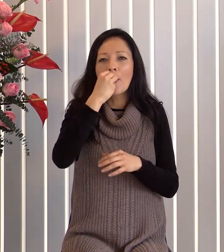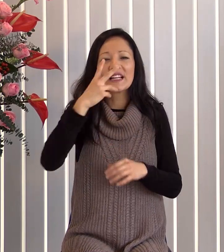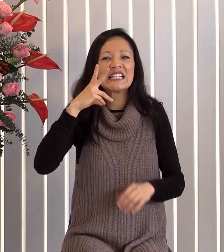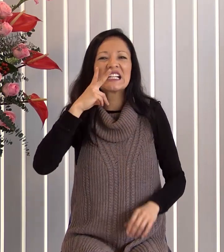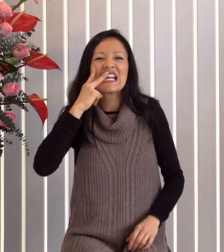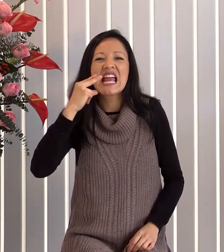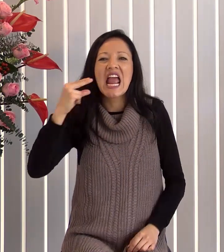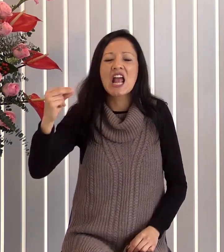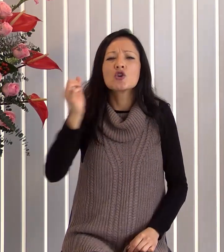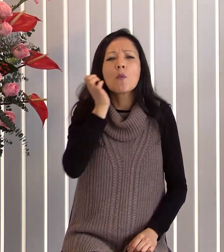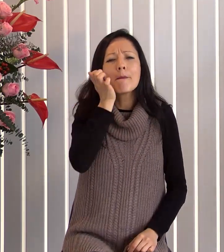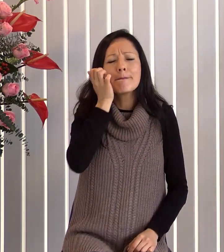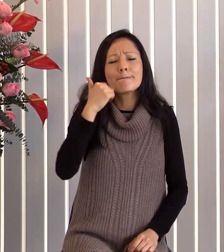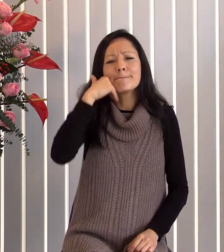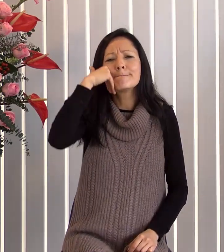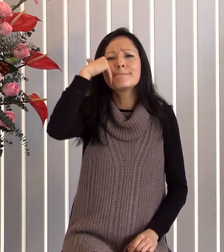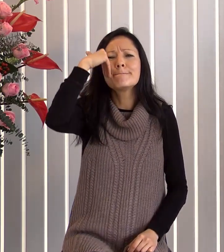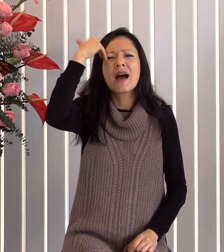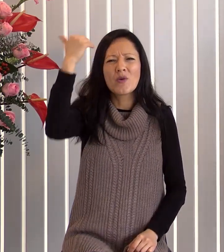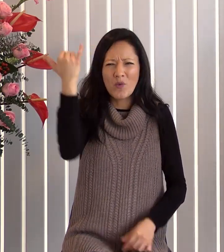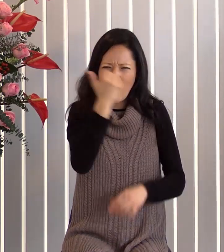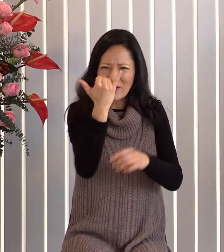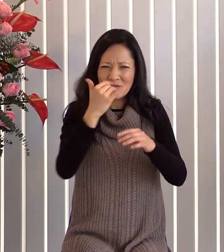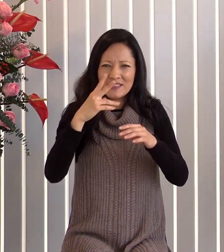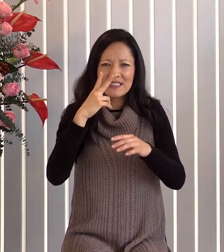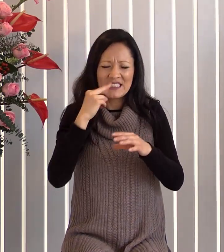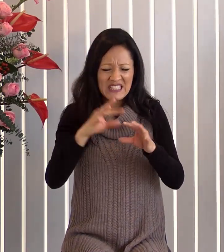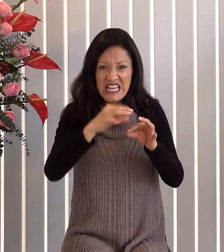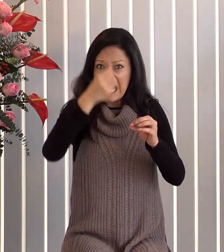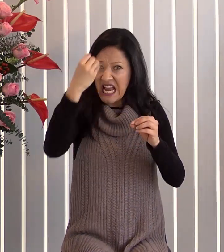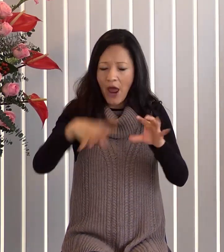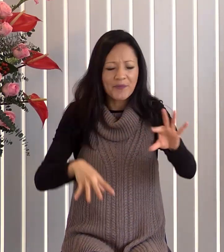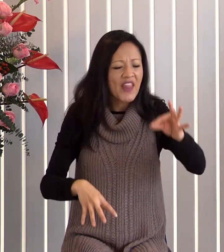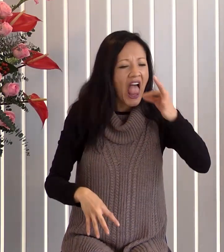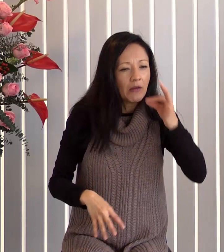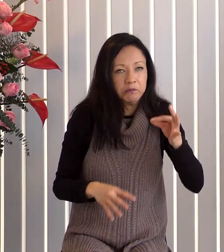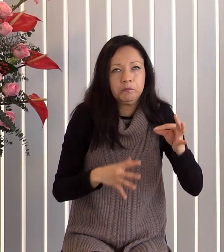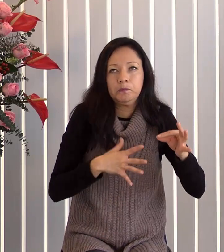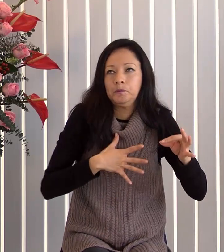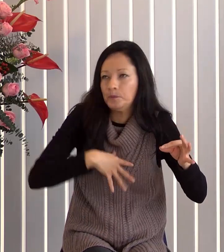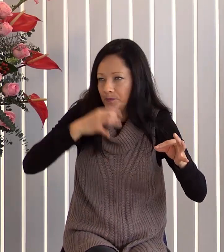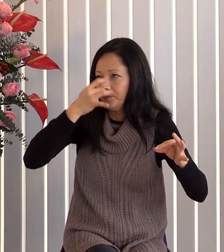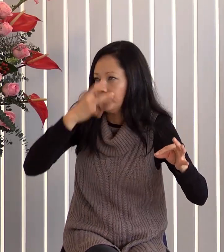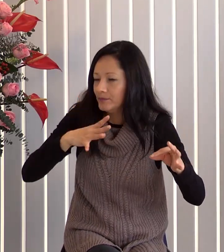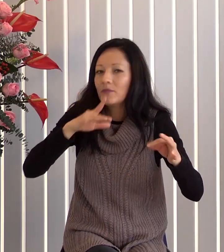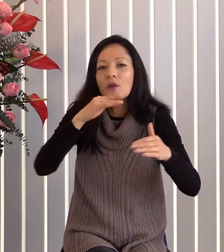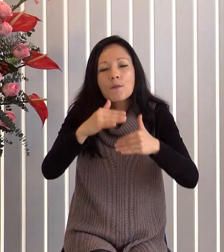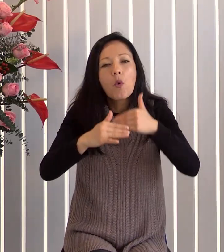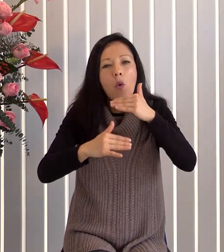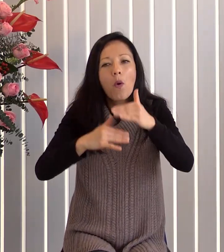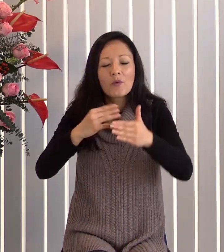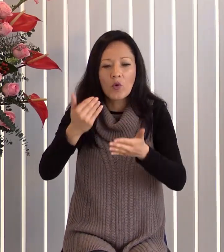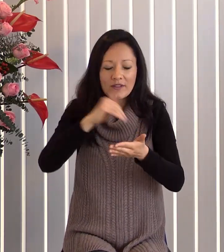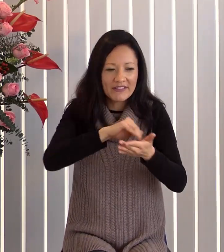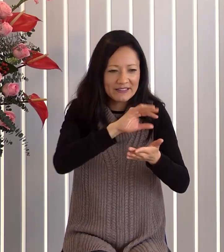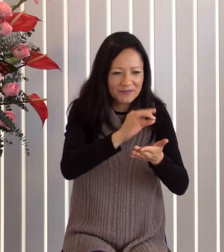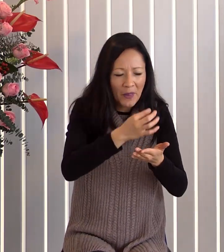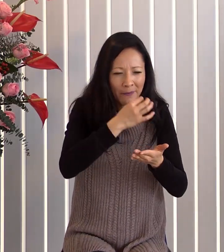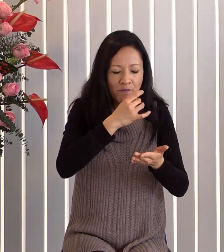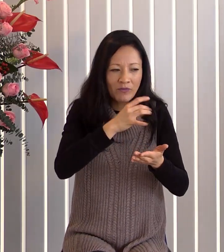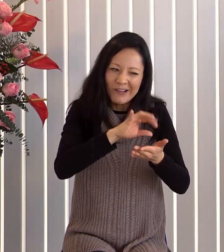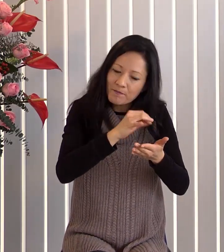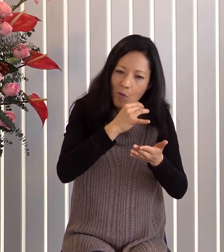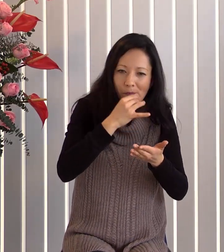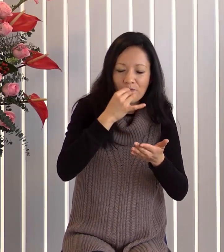saben a picho. Este queso picho, ¿por qué tan caro este queso picho? No, cuando usted aprende a saborear los sabores del quesito picho,